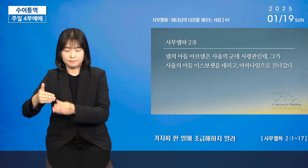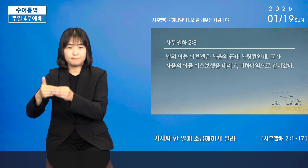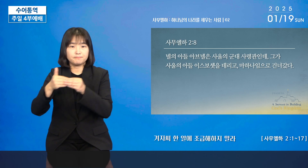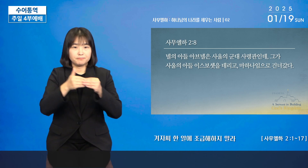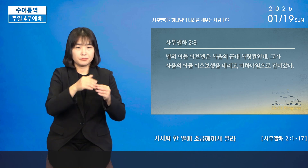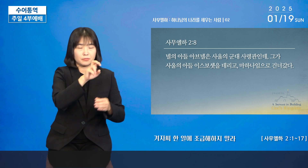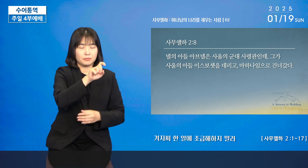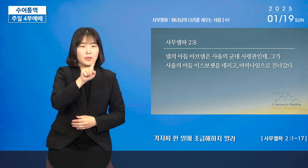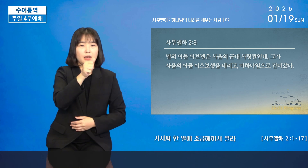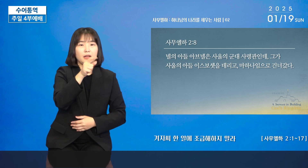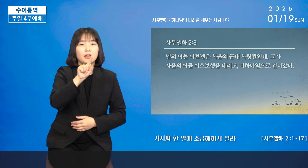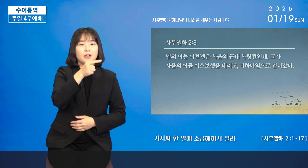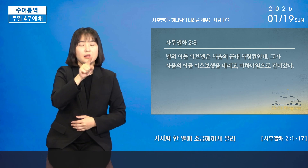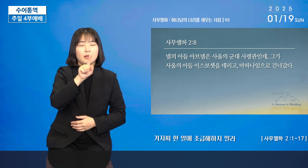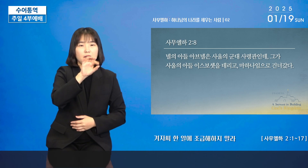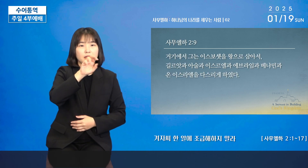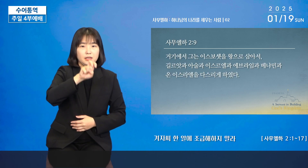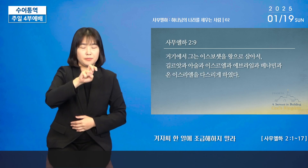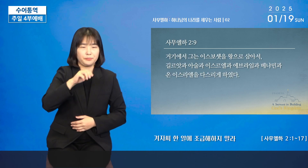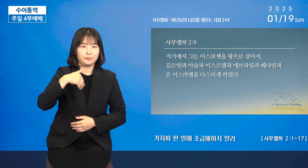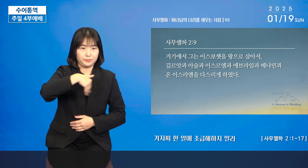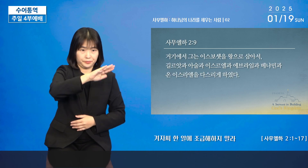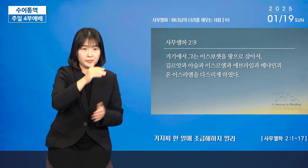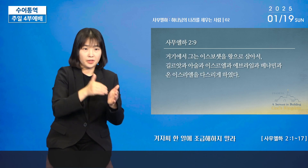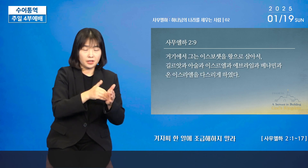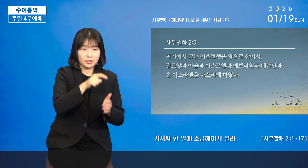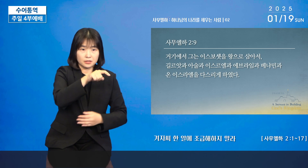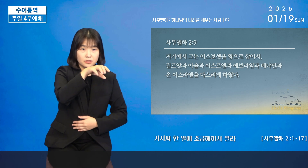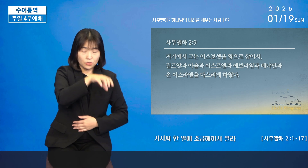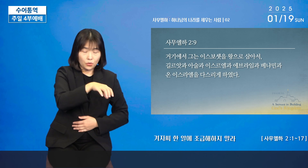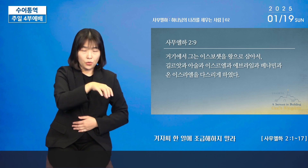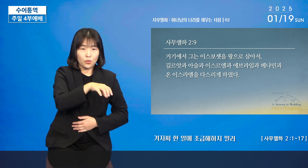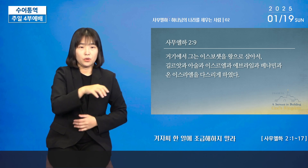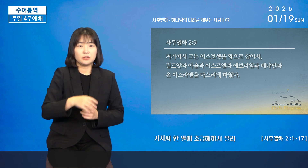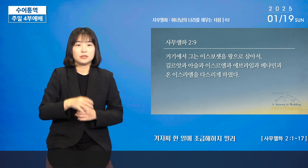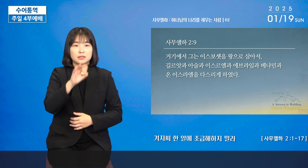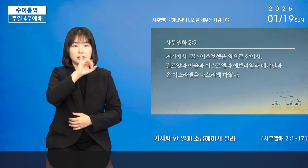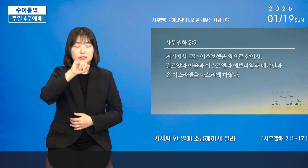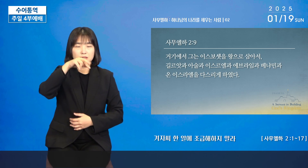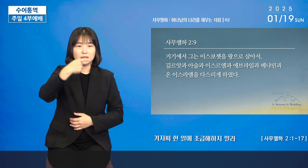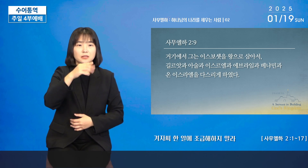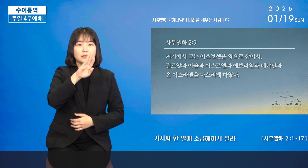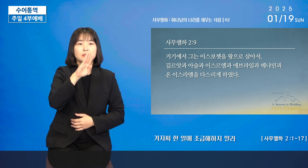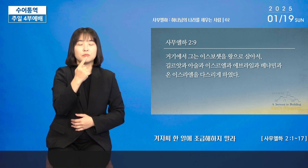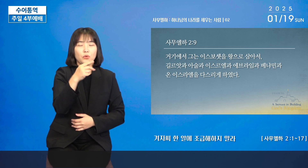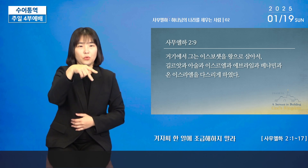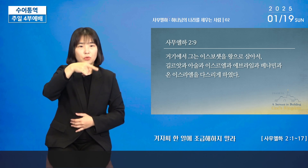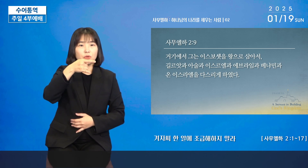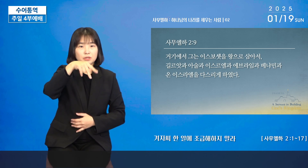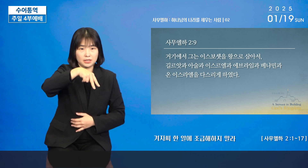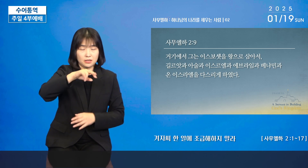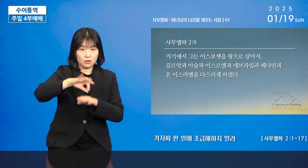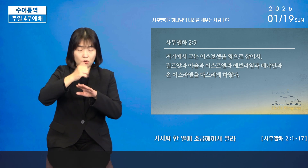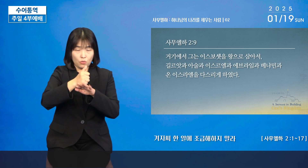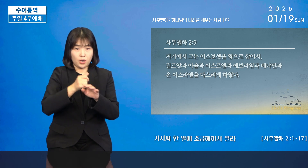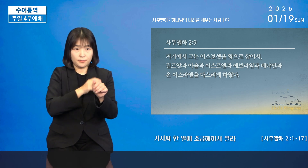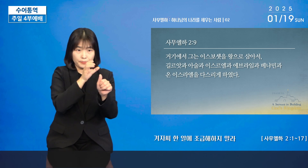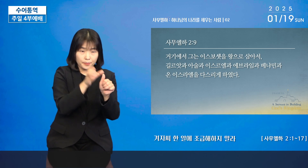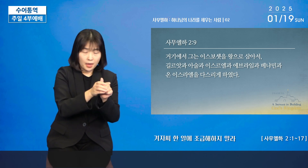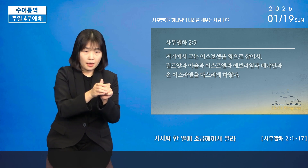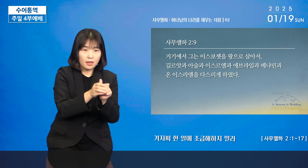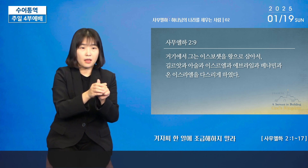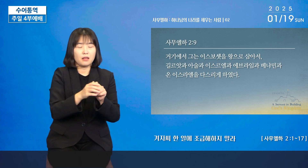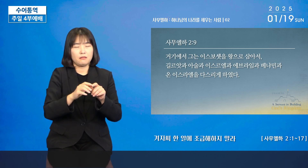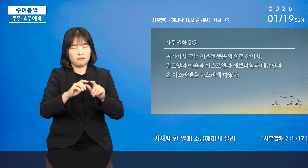데리고 마하나임으로 건너갔다. 거기에서 그는 이스보셋을 왕으로 삼아서